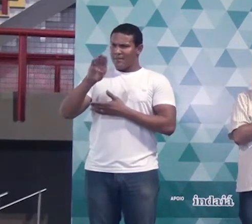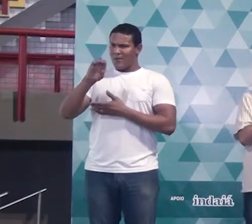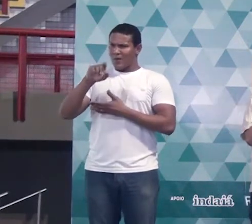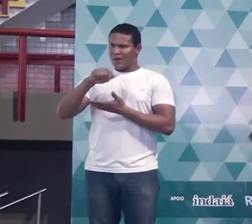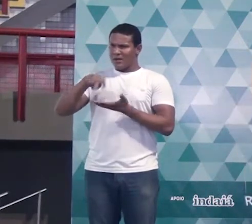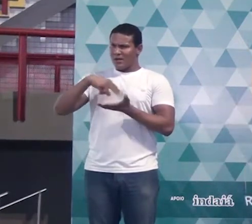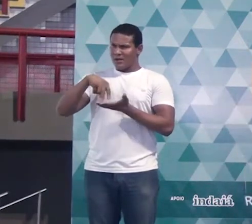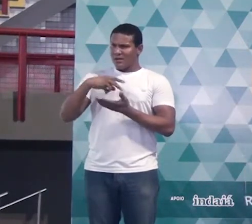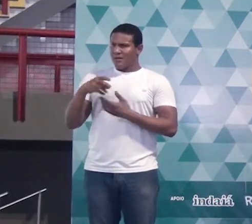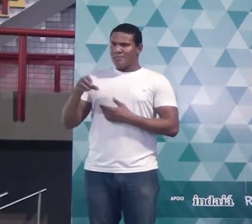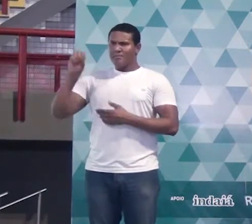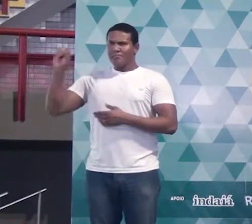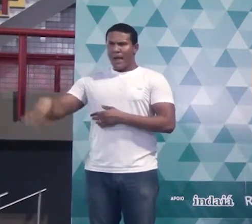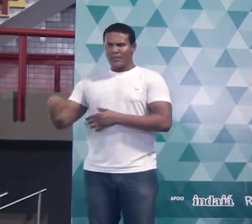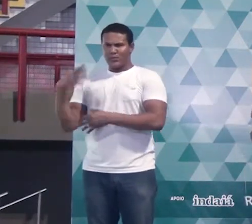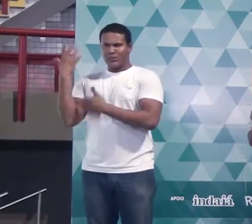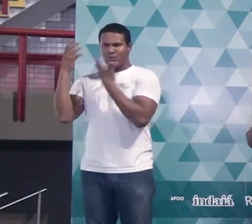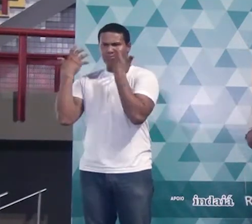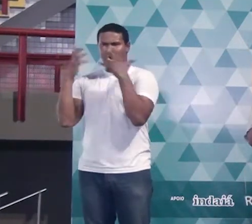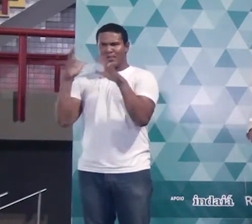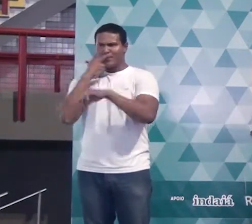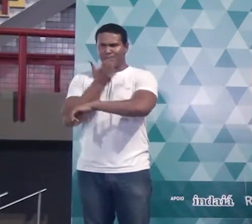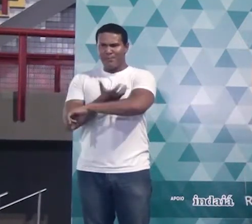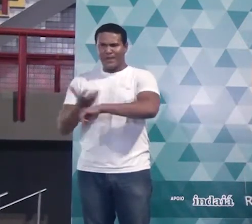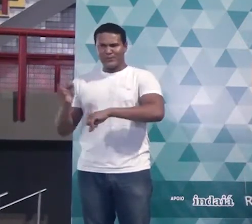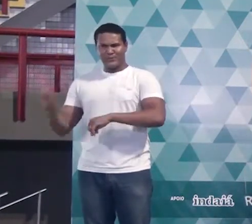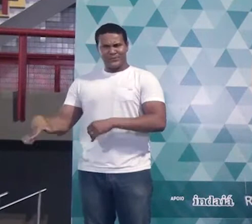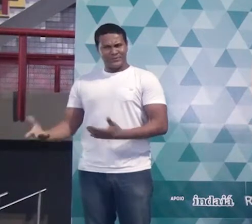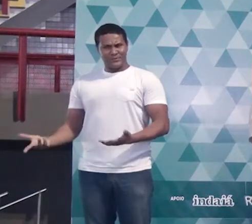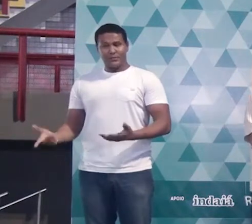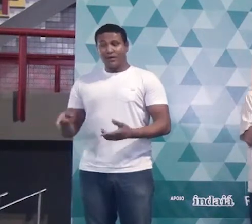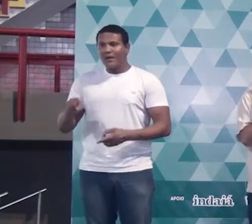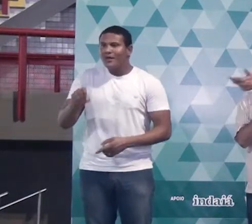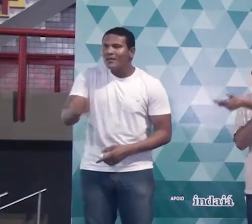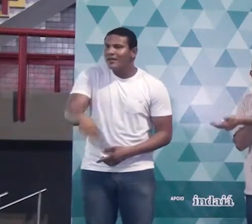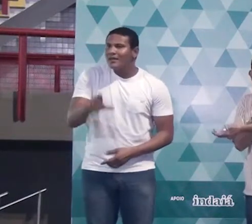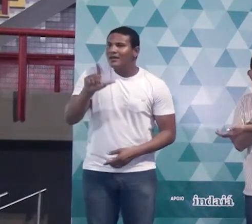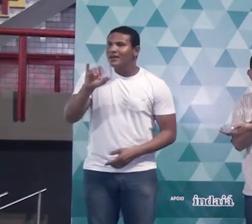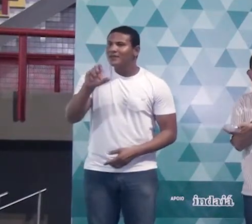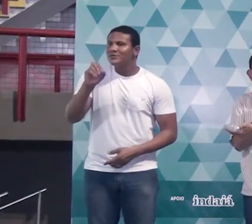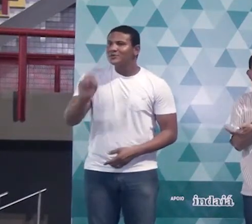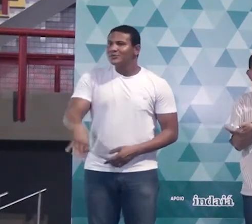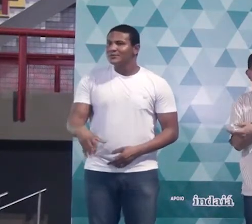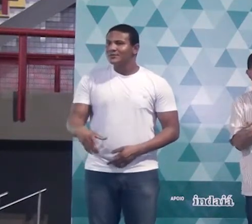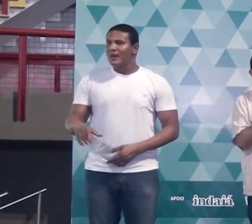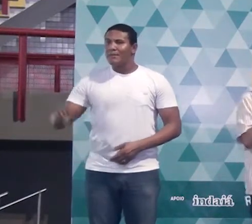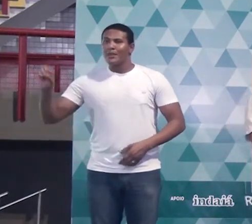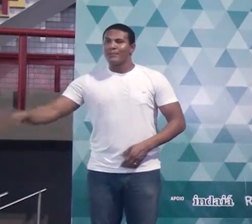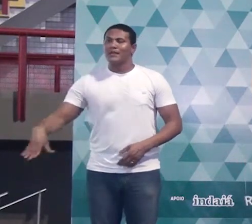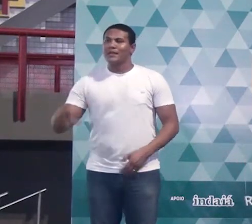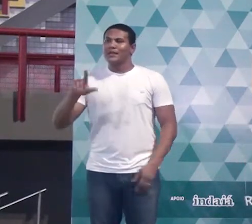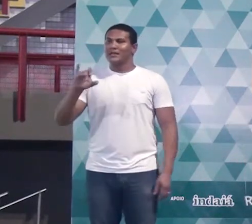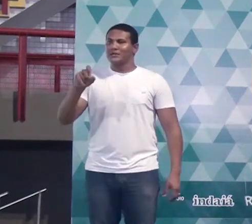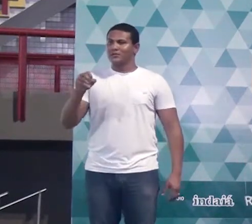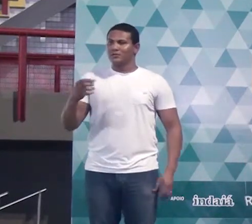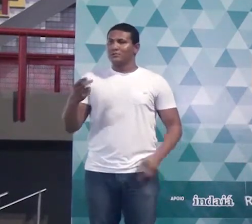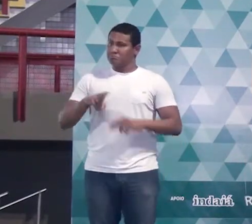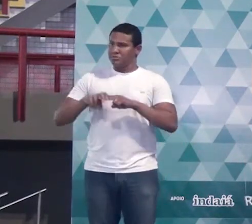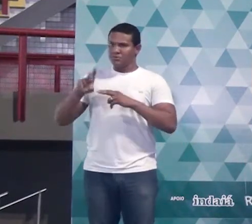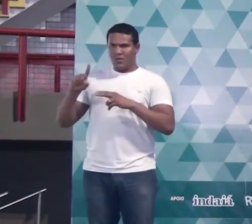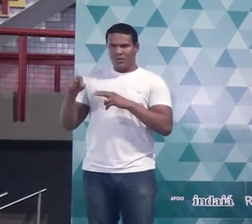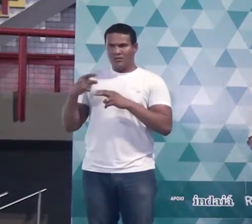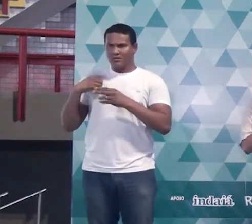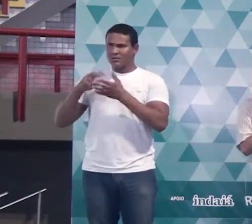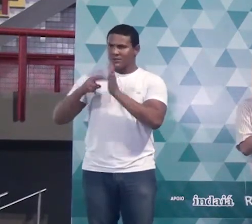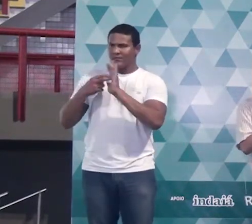Então há essa diferença. Há diferenças também no sentido, né? Expressões que numa região vão ter um sentido e em outra vão ter outro